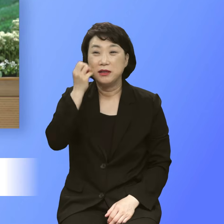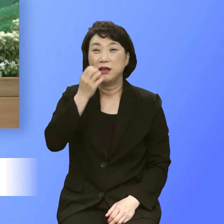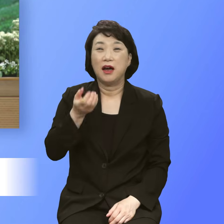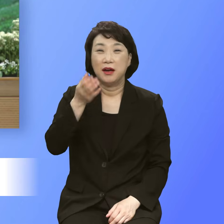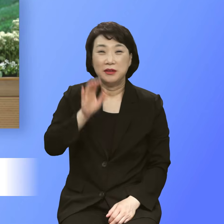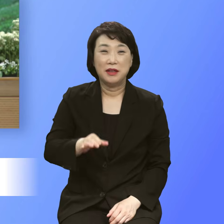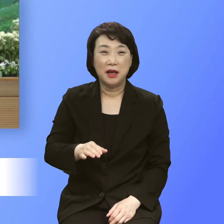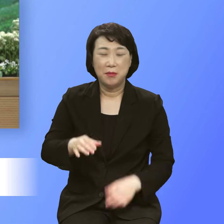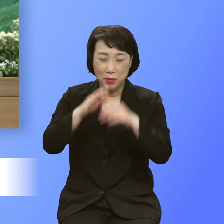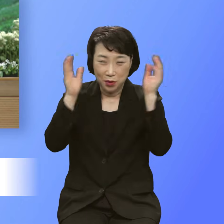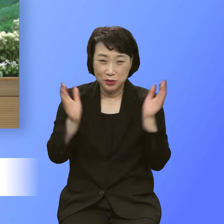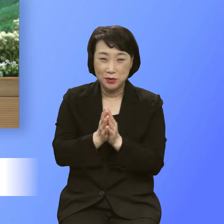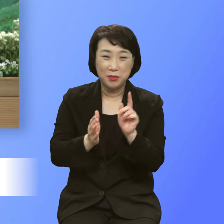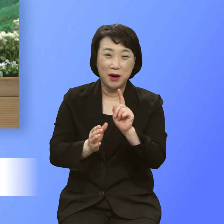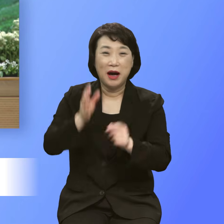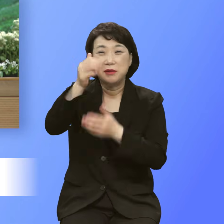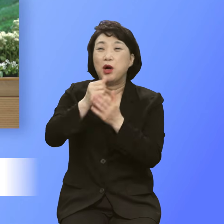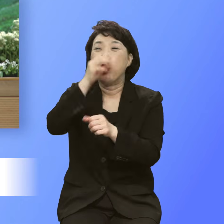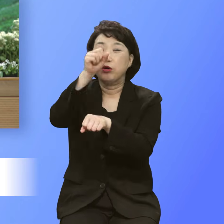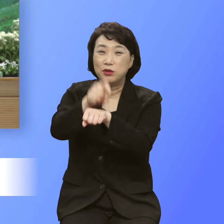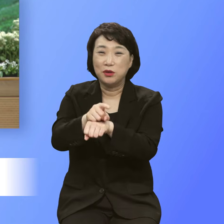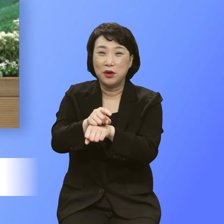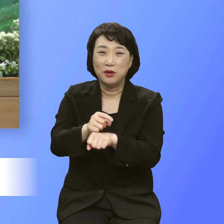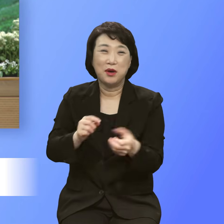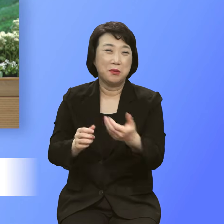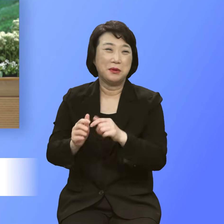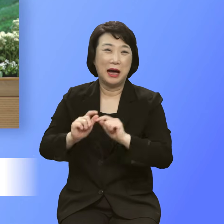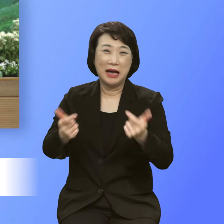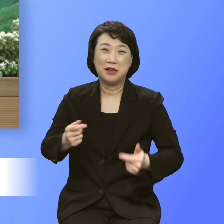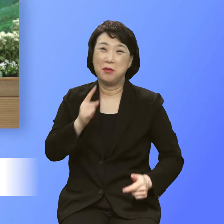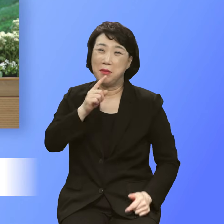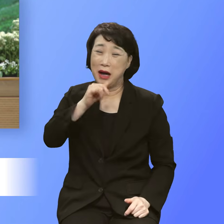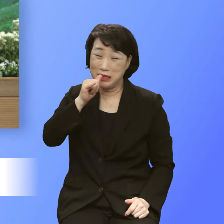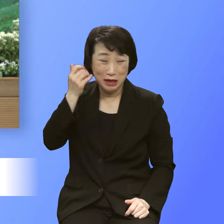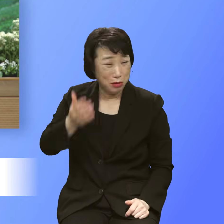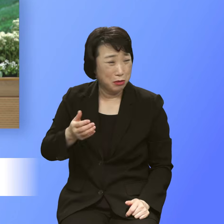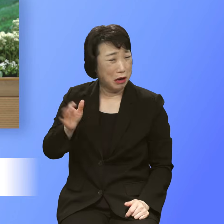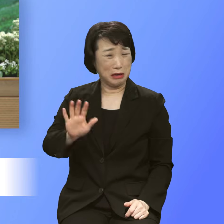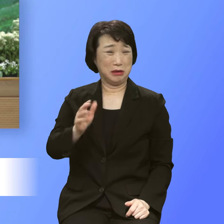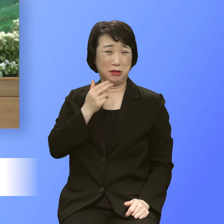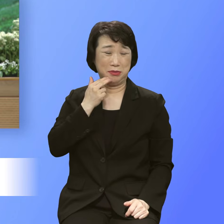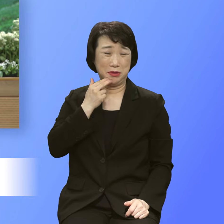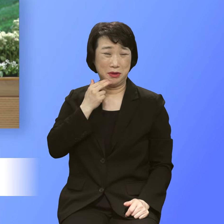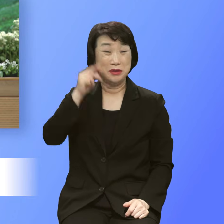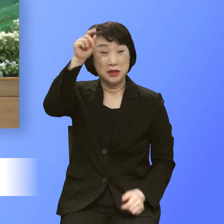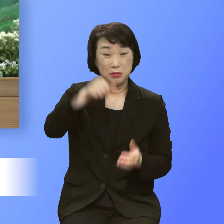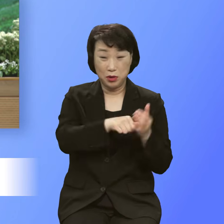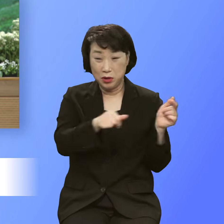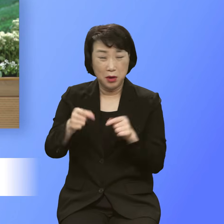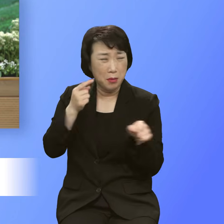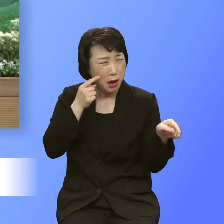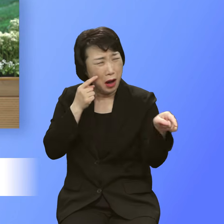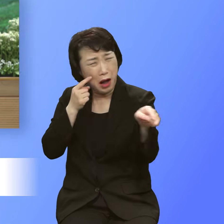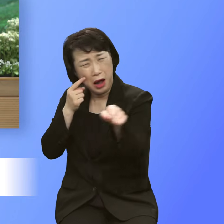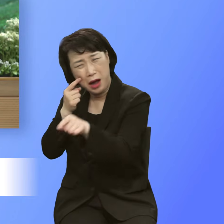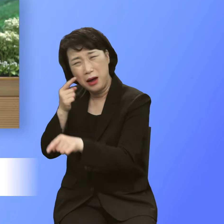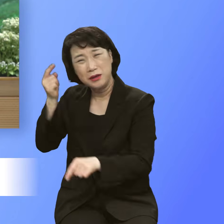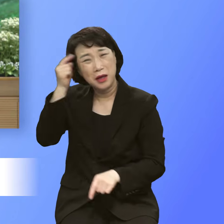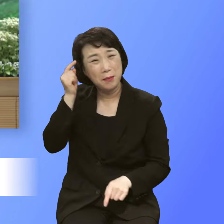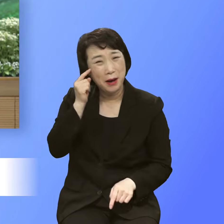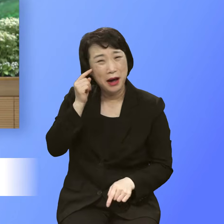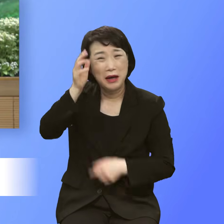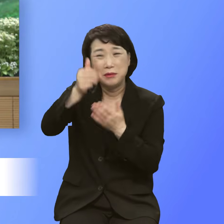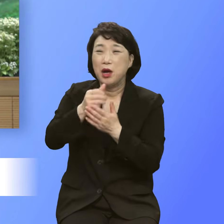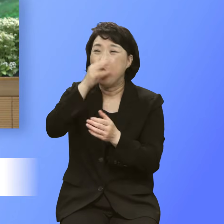뭐냐? 하나님의 신성에 대해서 부정할 수 있느냐 이 말이에요. 천지 만물을 한번 바라보라 이 말이에요.